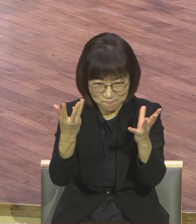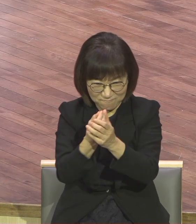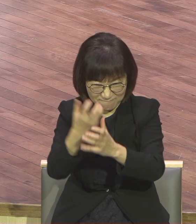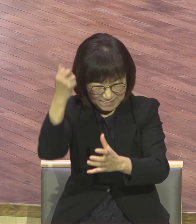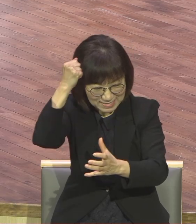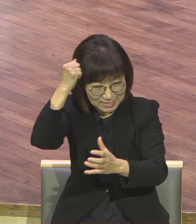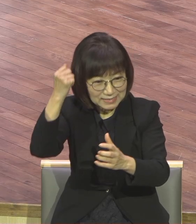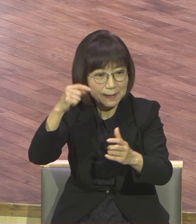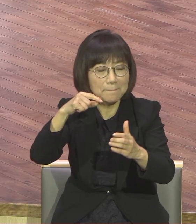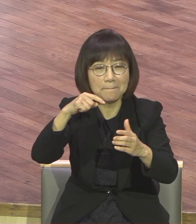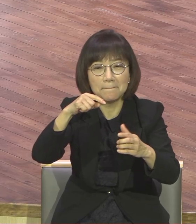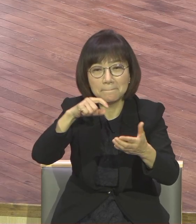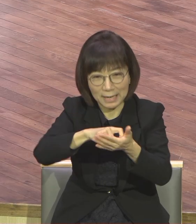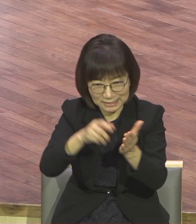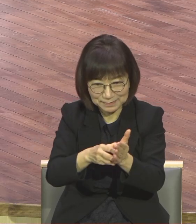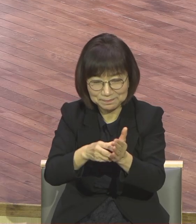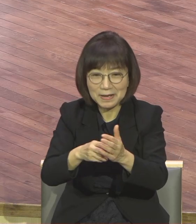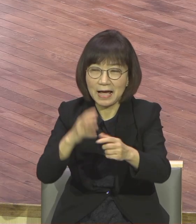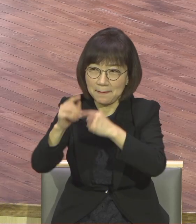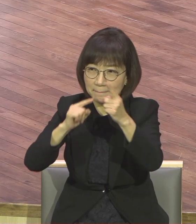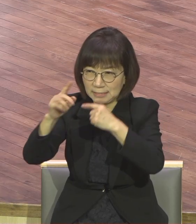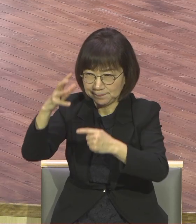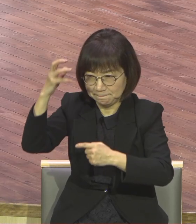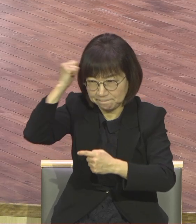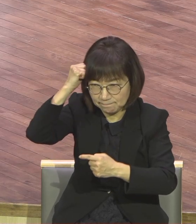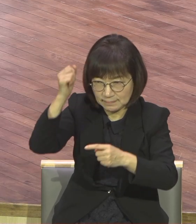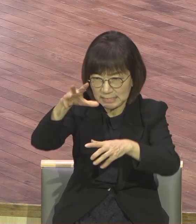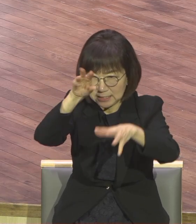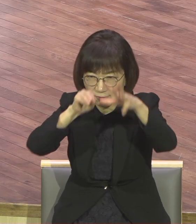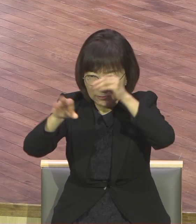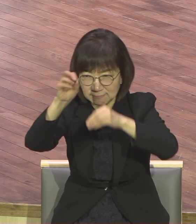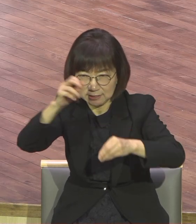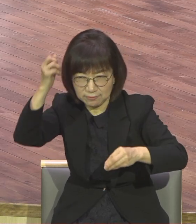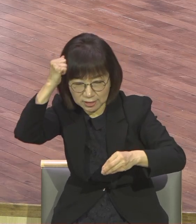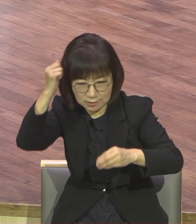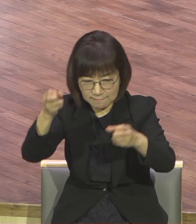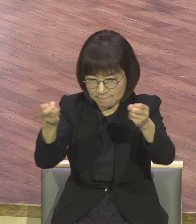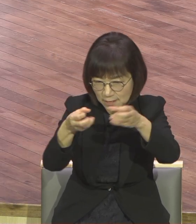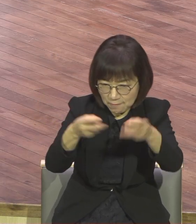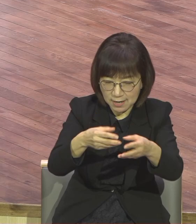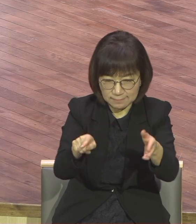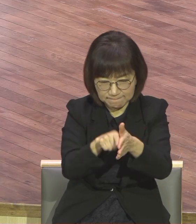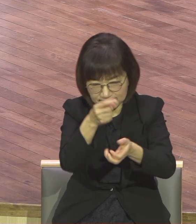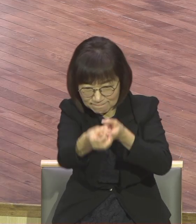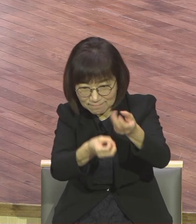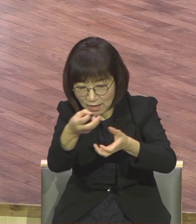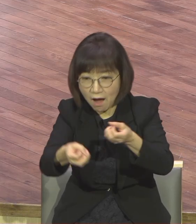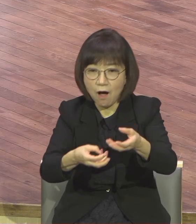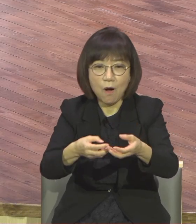그 정도로 여러분 속에 말씀이 들어있어야 돼. 그 정도로 체험이 돼 있어야 돼. 간증이 있어야 돼.